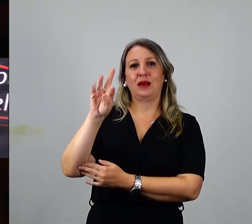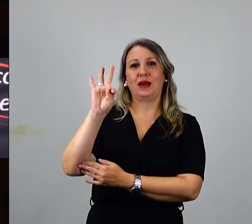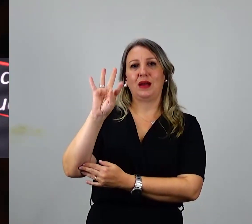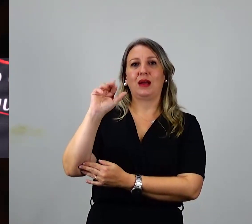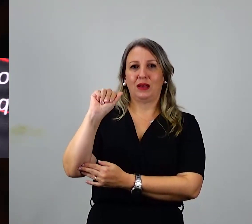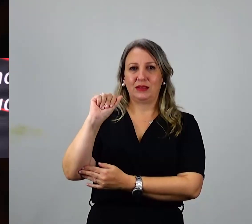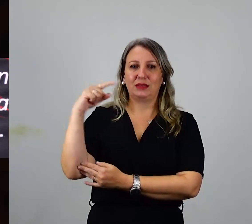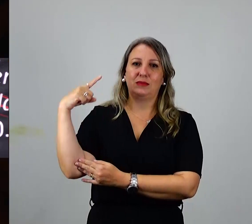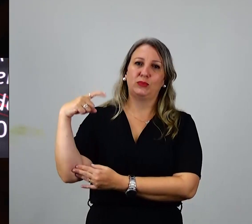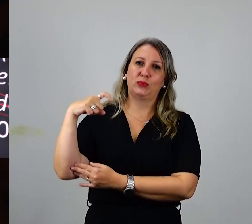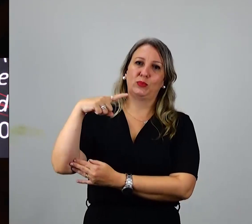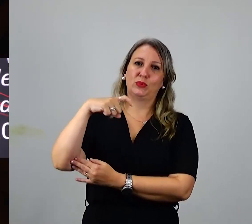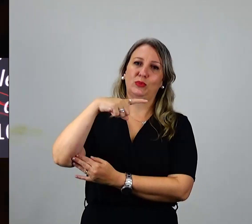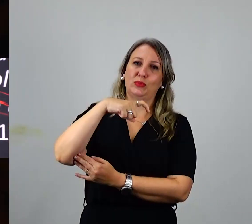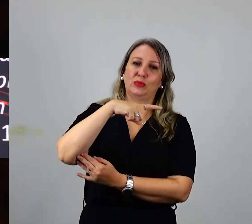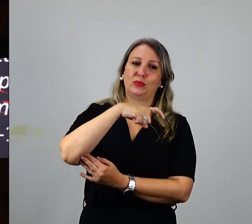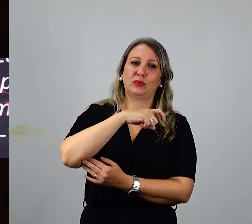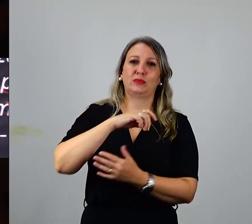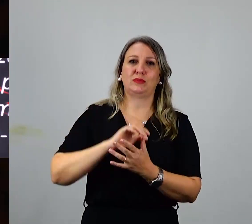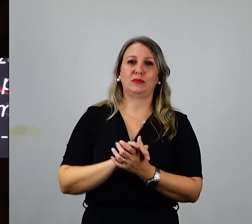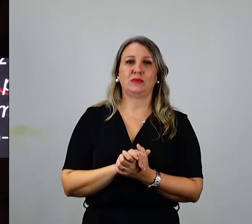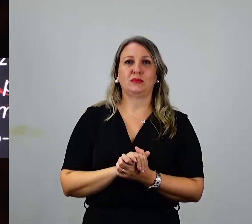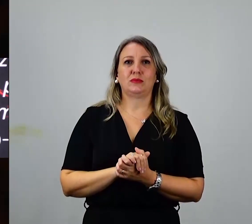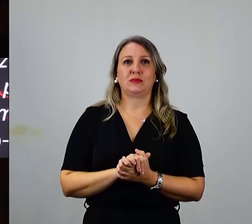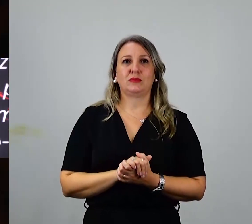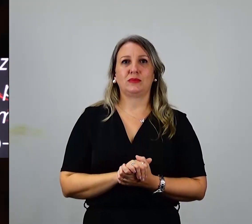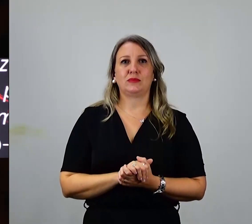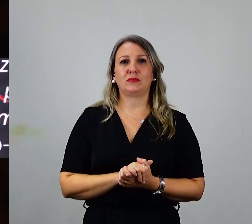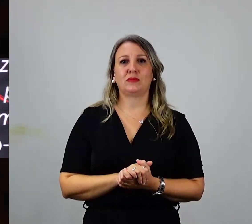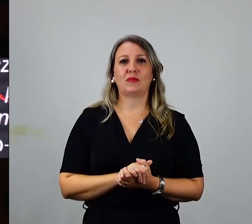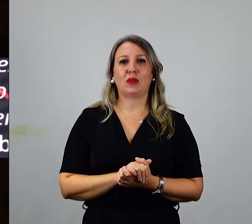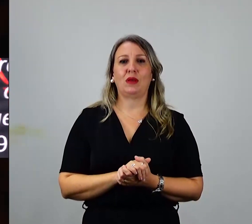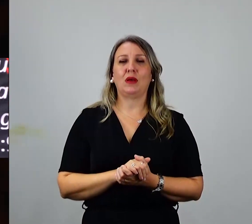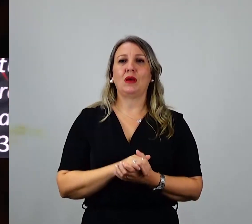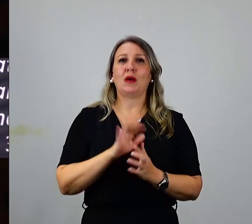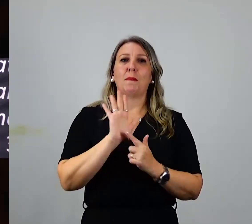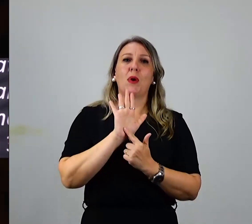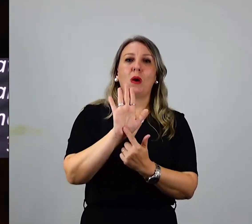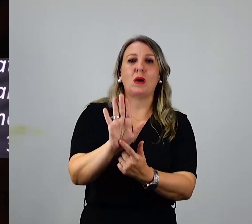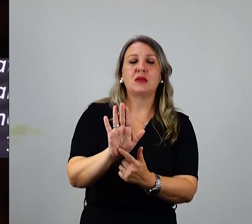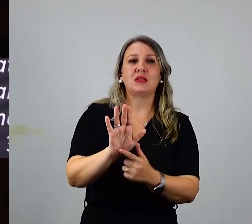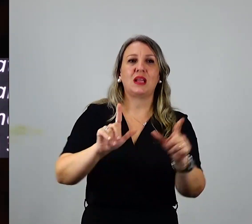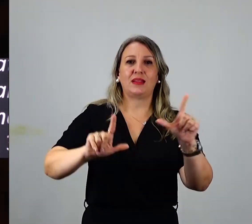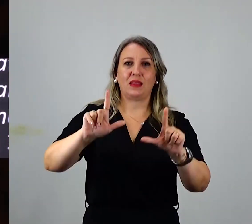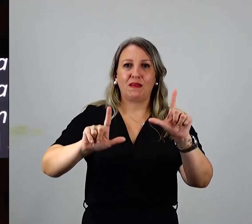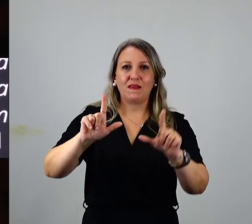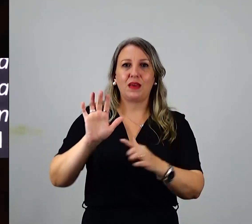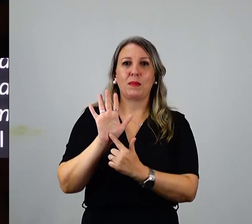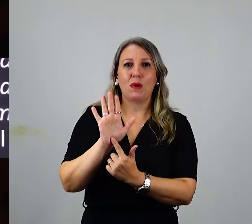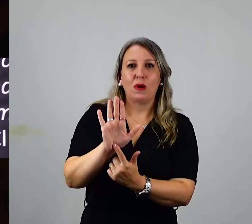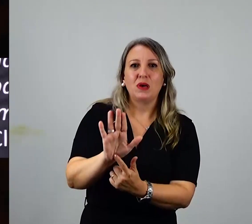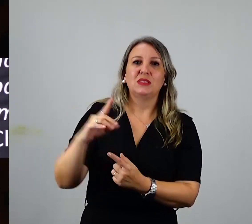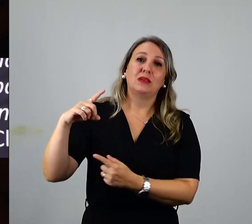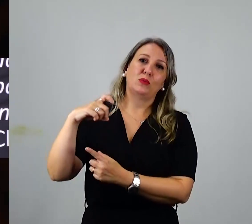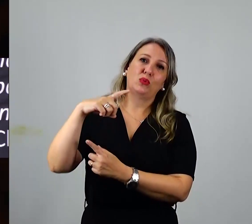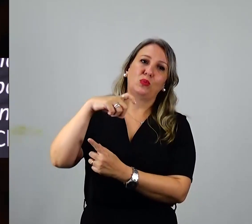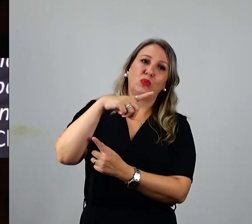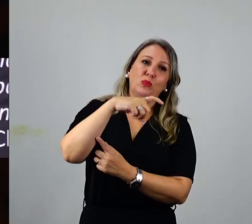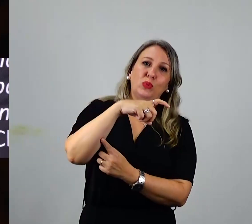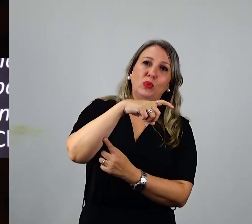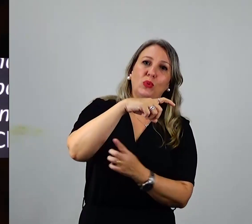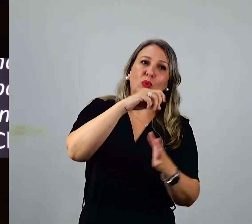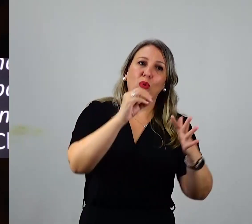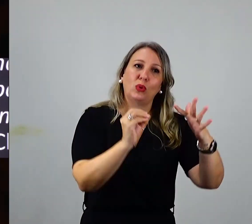vídeos que mostram a lagarta no casulo, depois ela se transforma, abre o casulo e sai uma